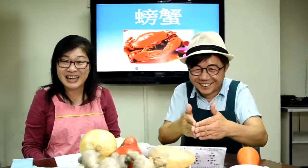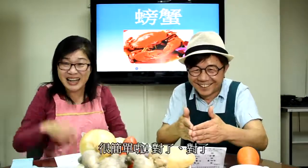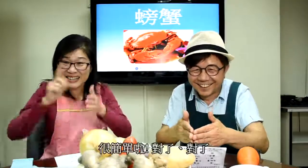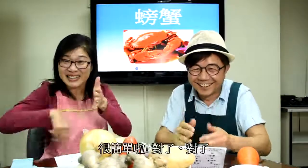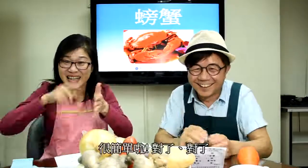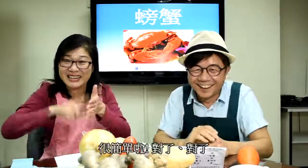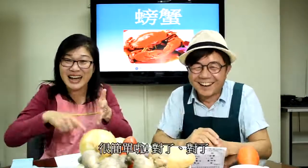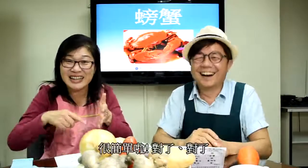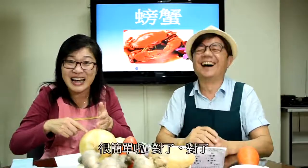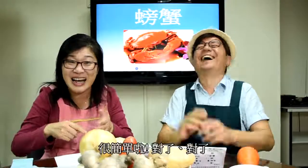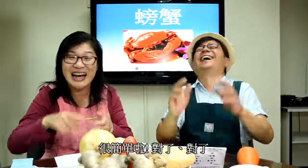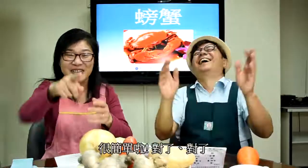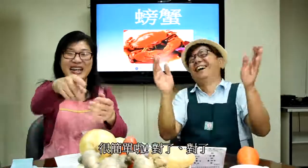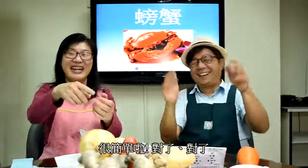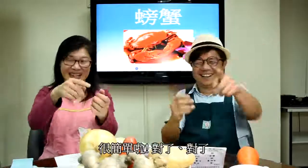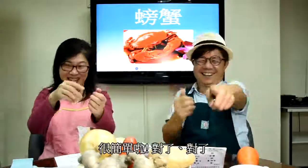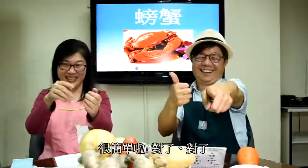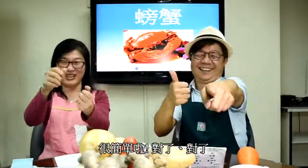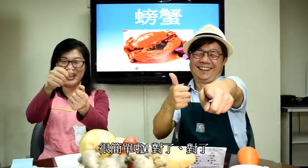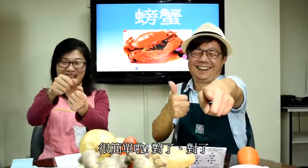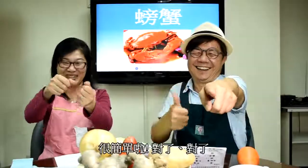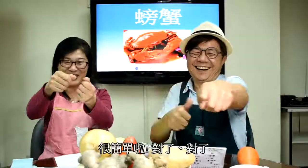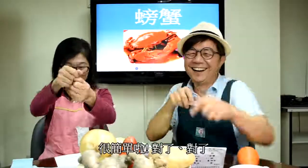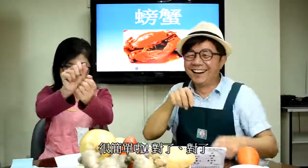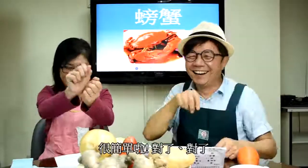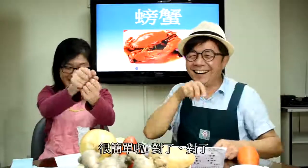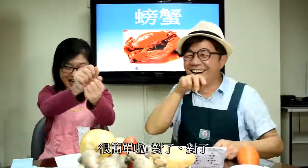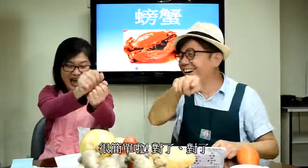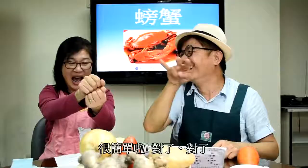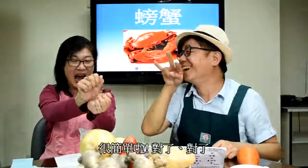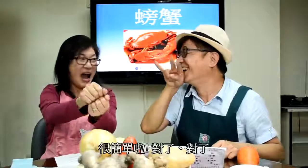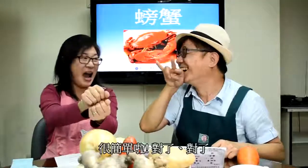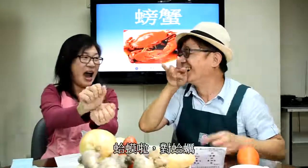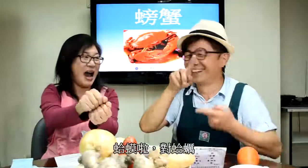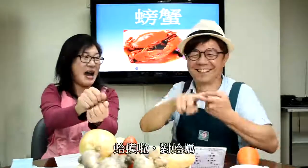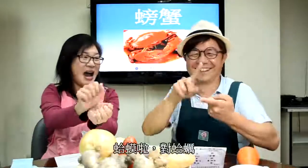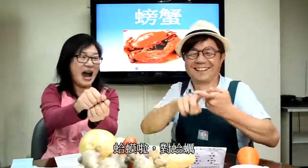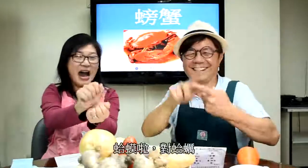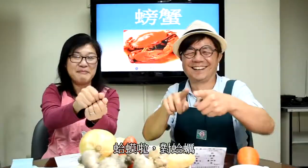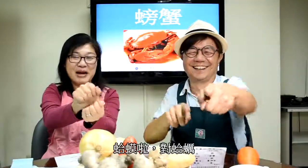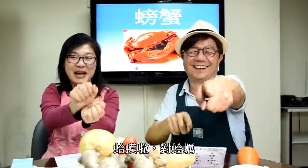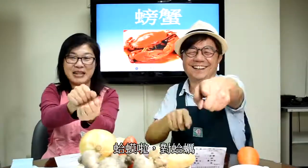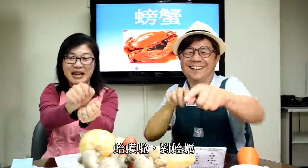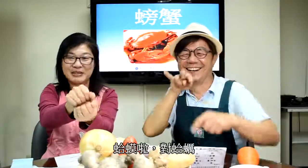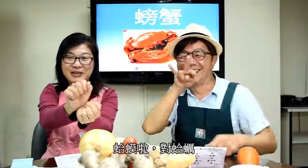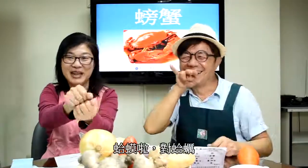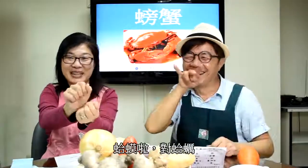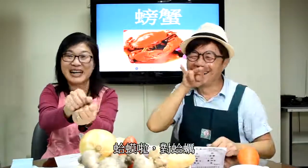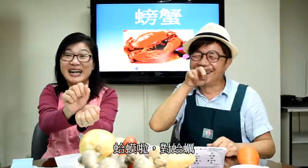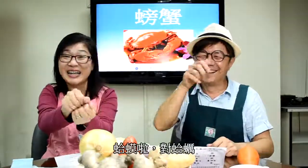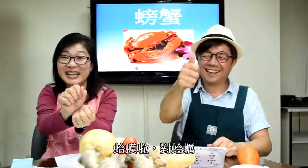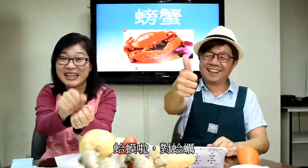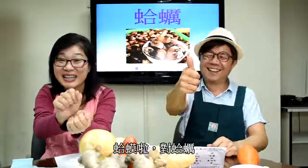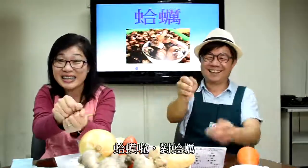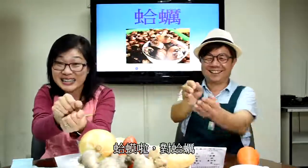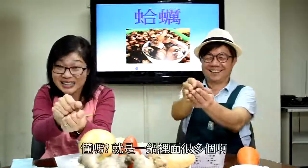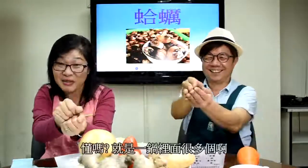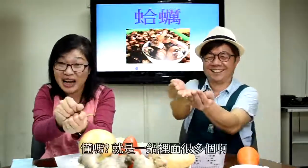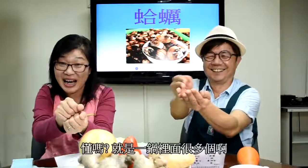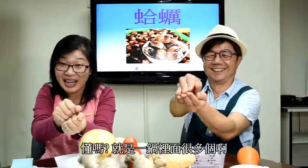很简单呐、啊，对了对了对了，蛤蟆啦，对，蛤蜊，懂吗？